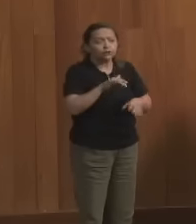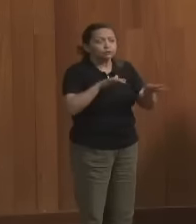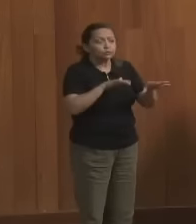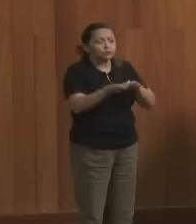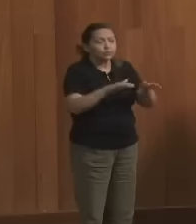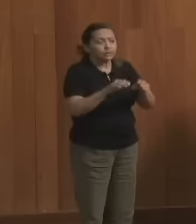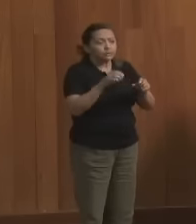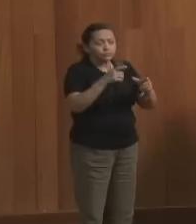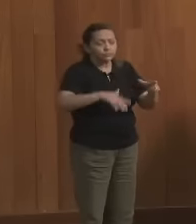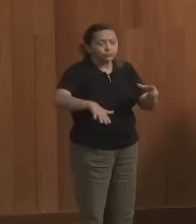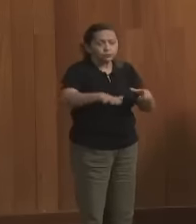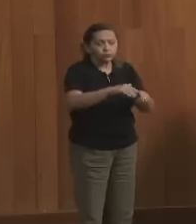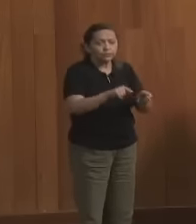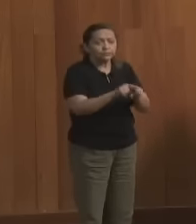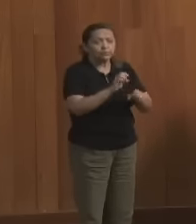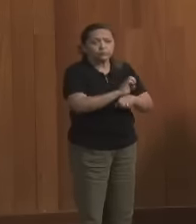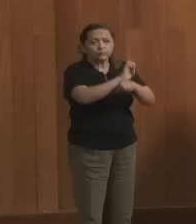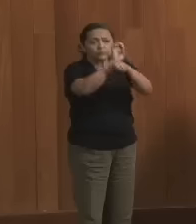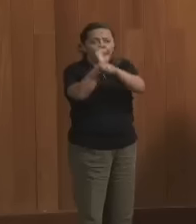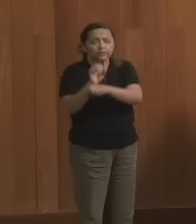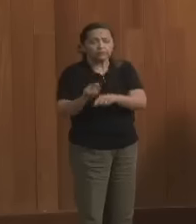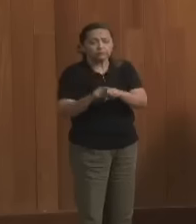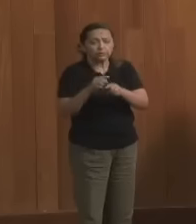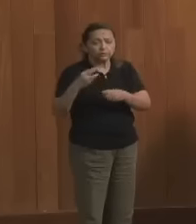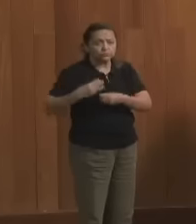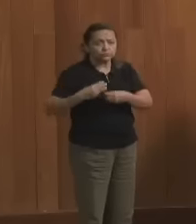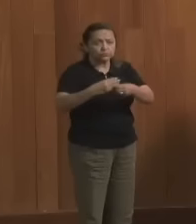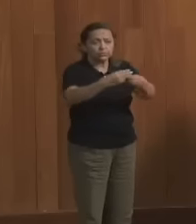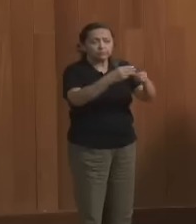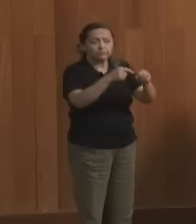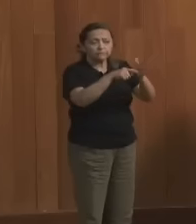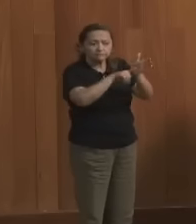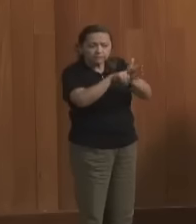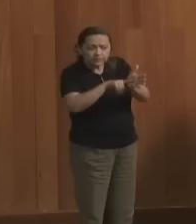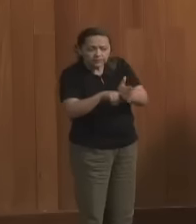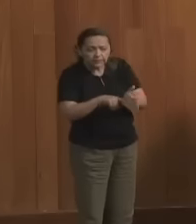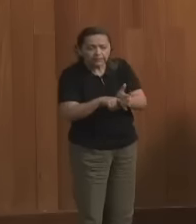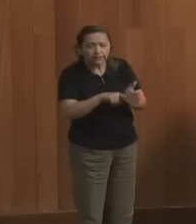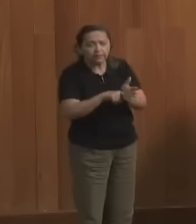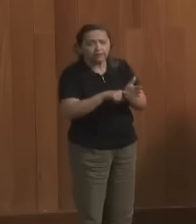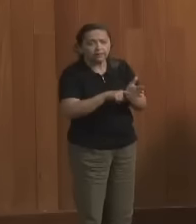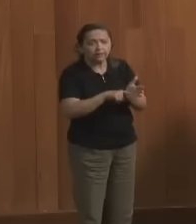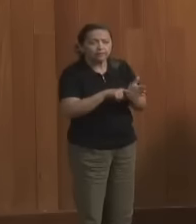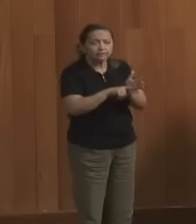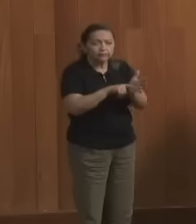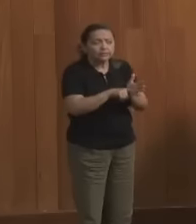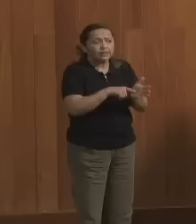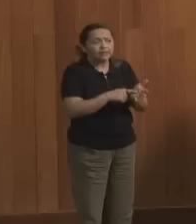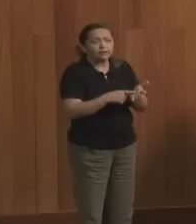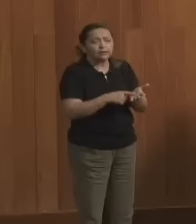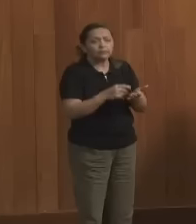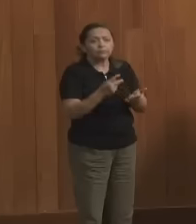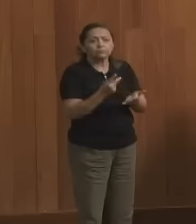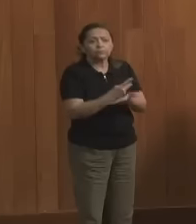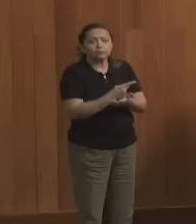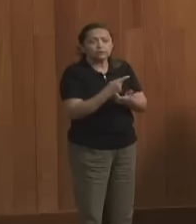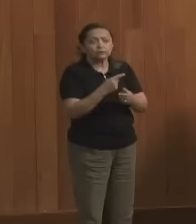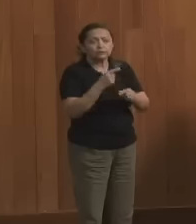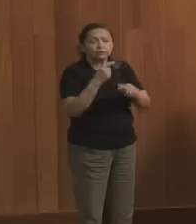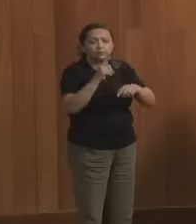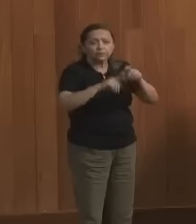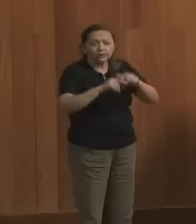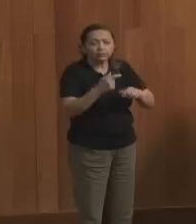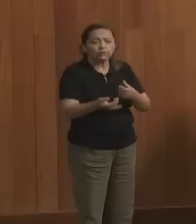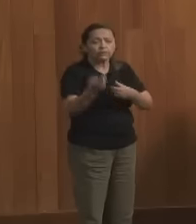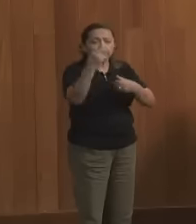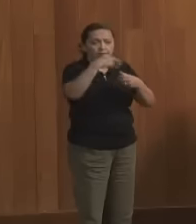Urbana nos estados e municípios. Fiscalizar a remessa irregular de materiais recicláveis